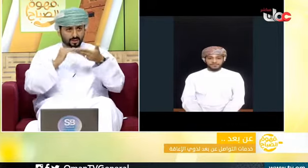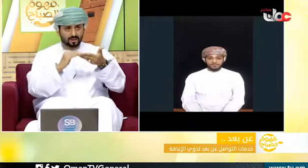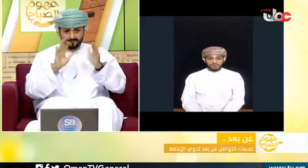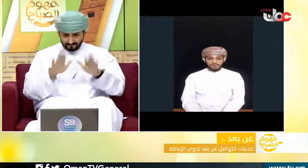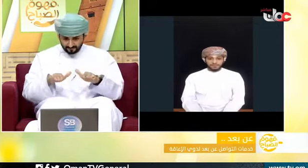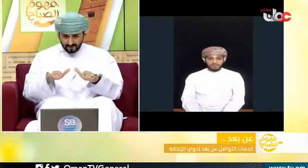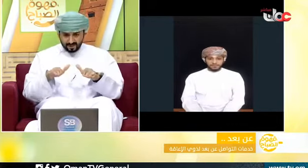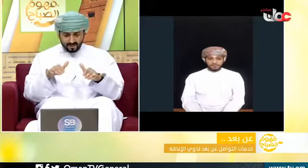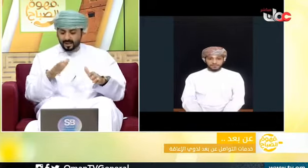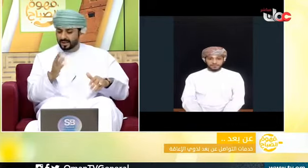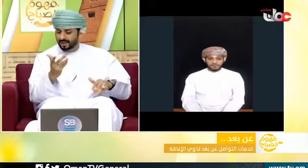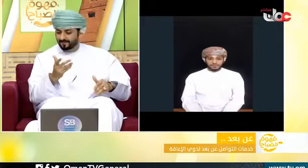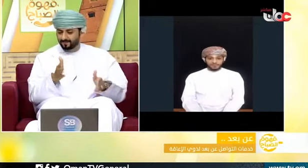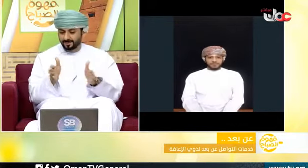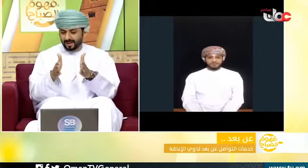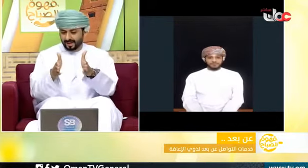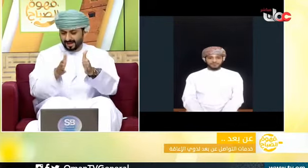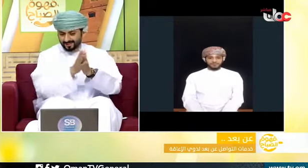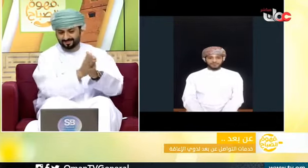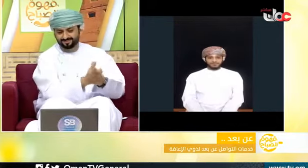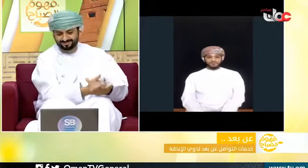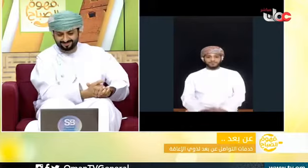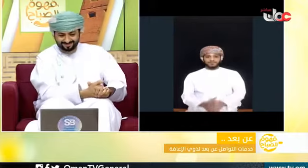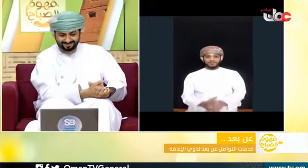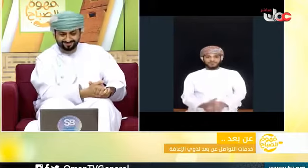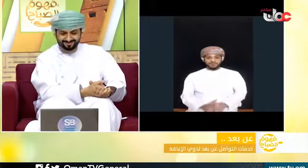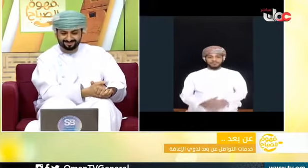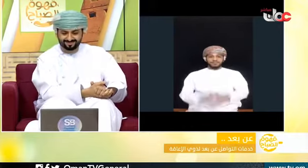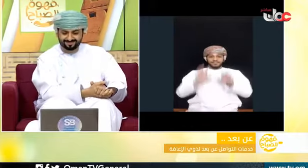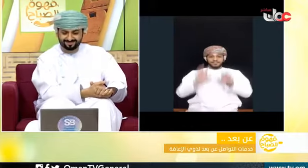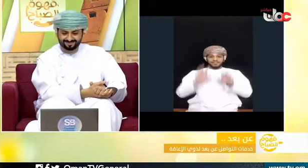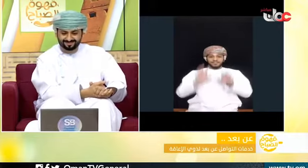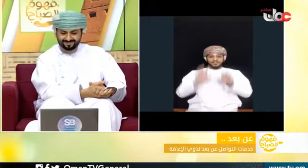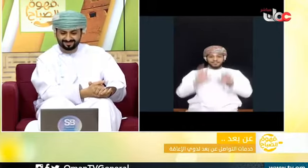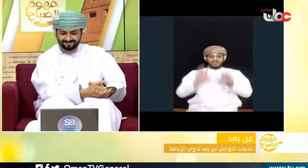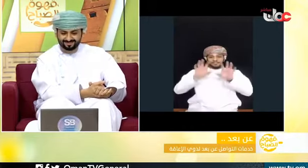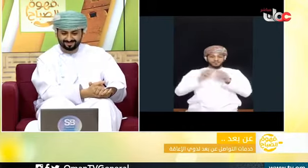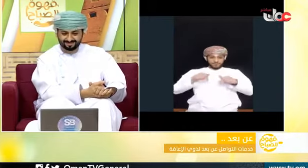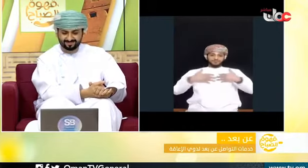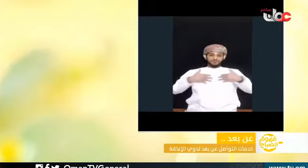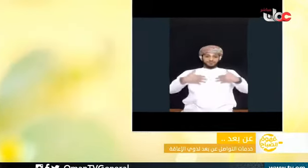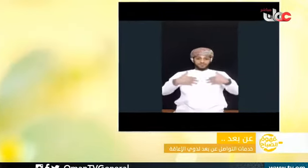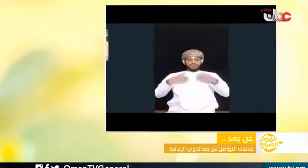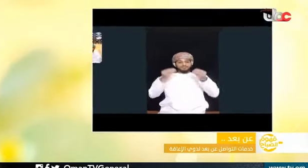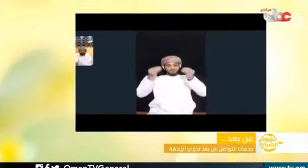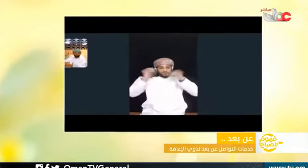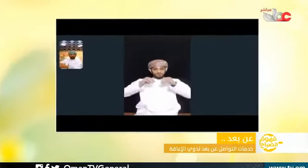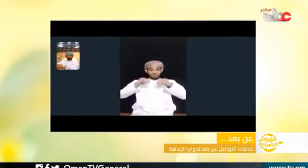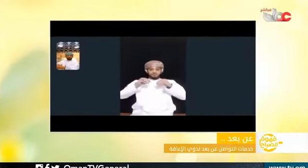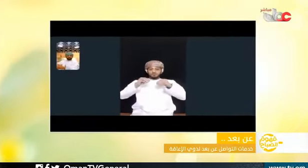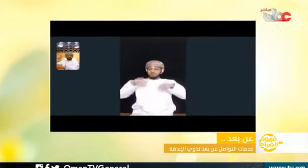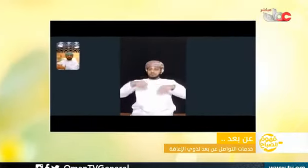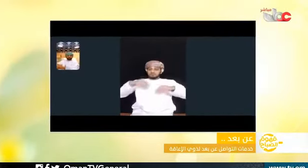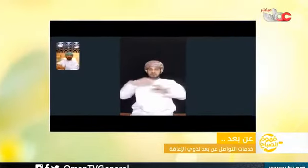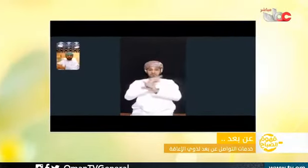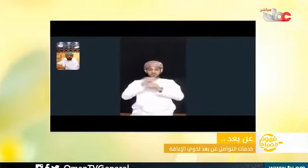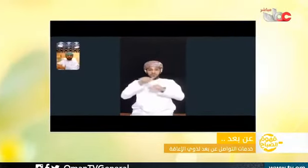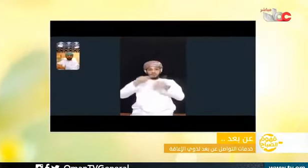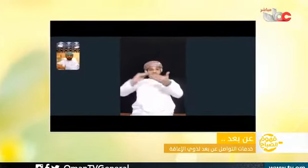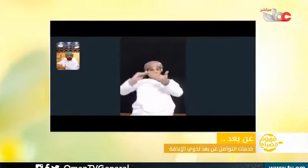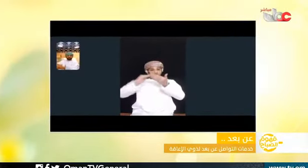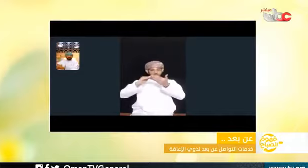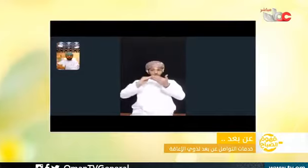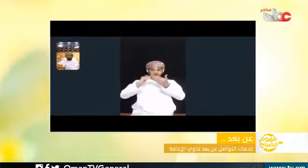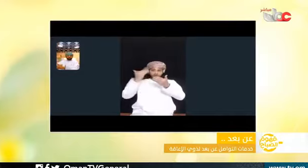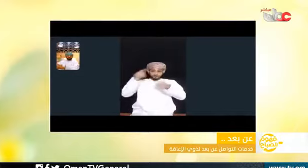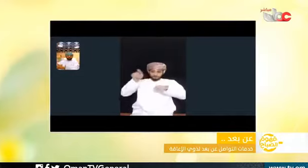الاحتياجات في الاتصال. كيف الحل والطريقة التي ممكن تساعد الأصم؟ نعم أخي سلطان، أنا جدا سعيد يعني